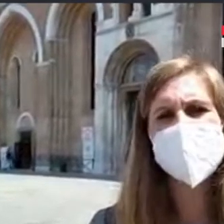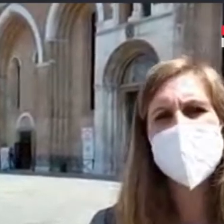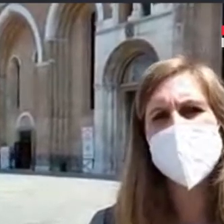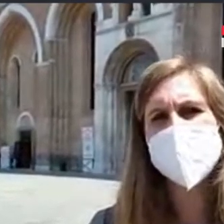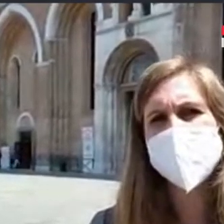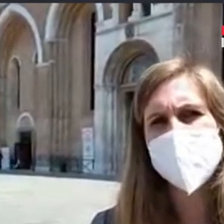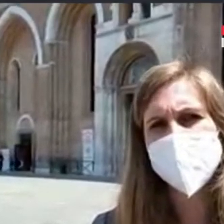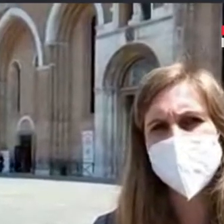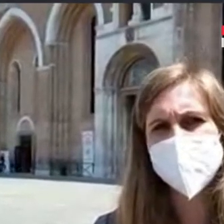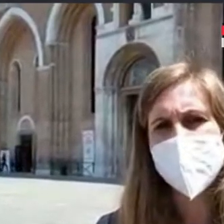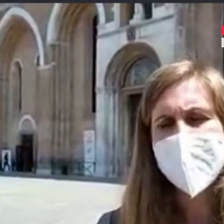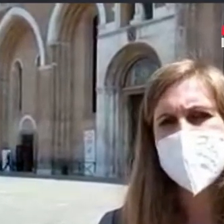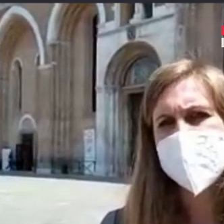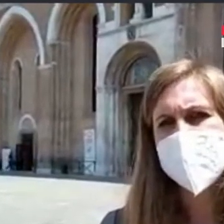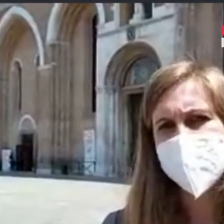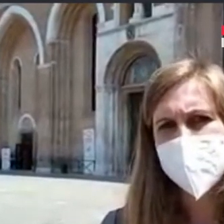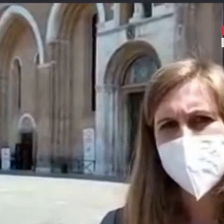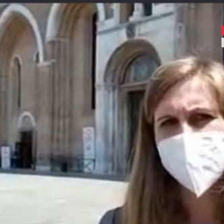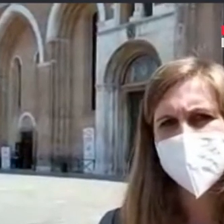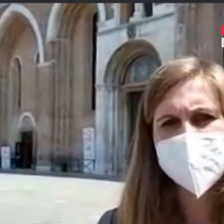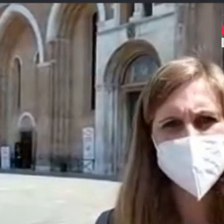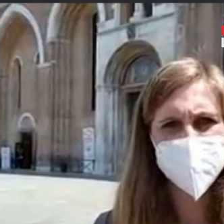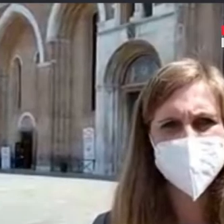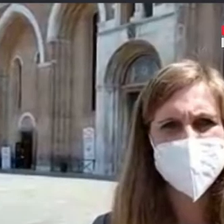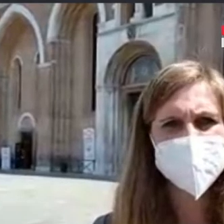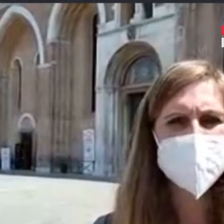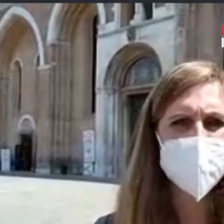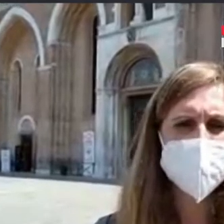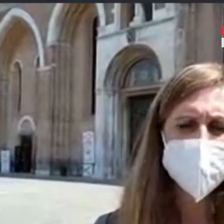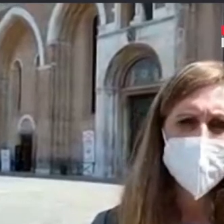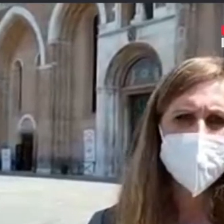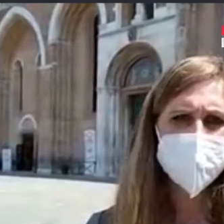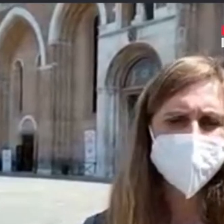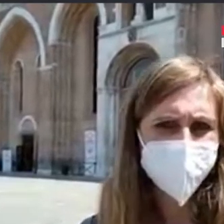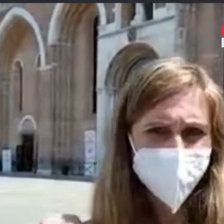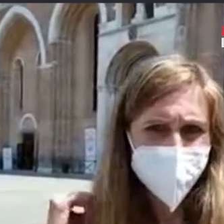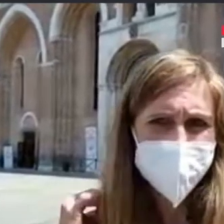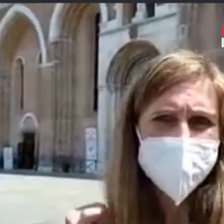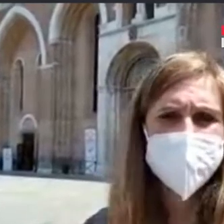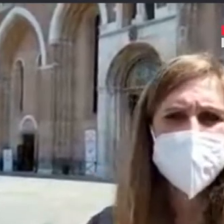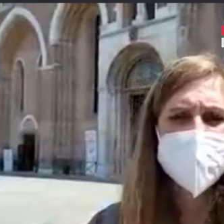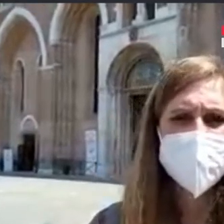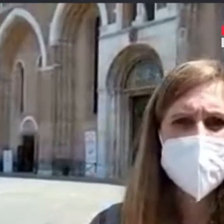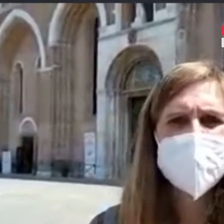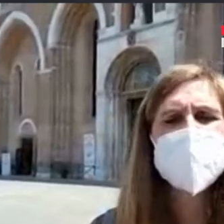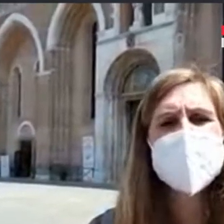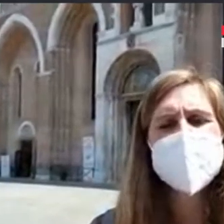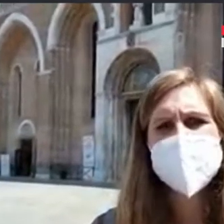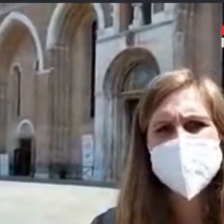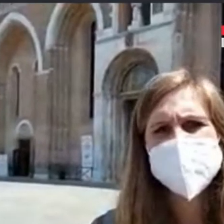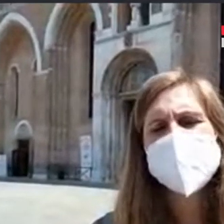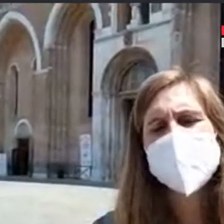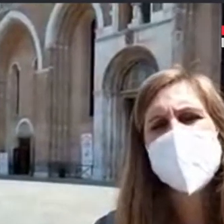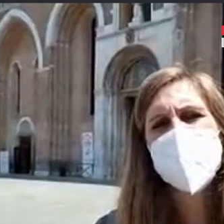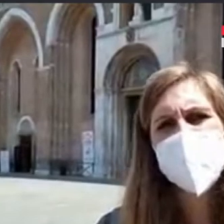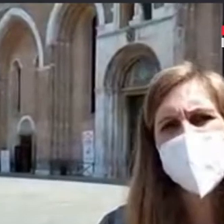e significative, perché ci sarà una prima tappa all'ospedale dell'Angelo di Mestre, poi a Marghera, nella